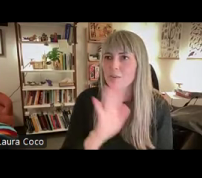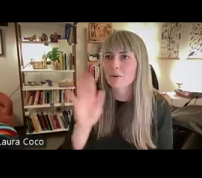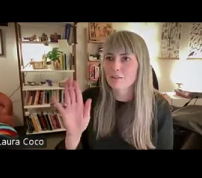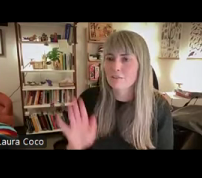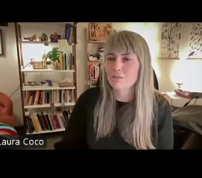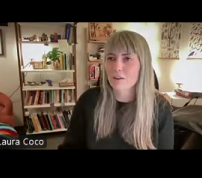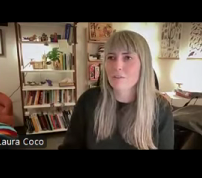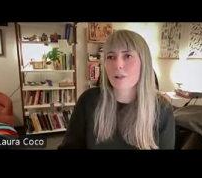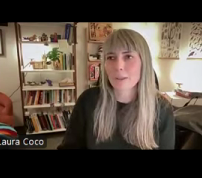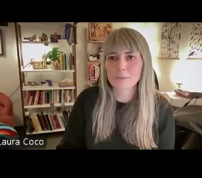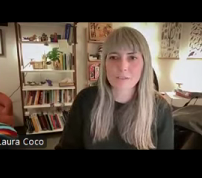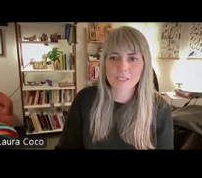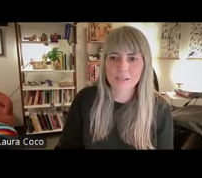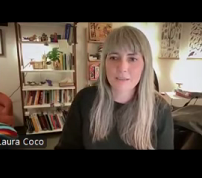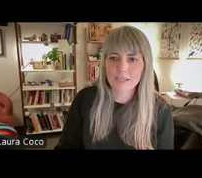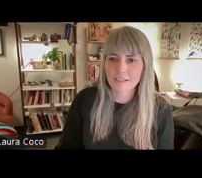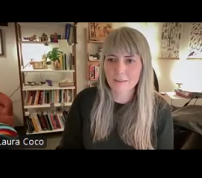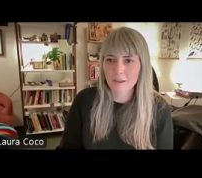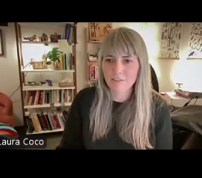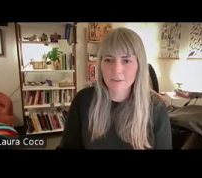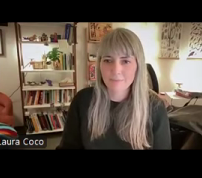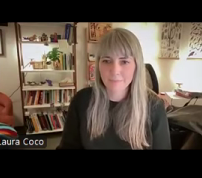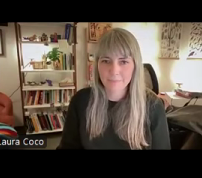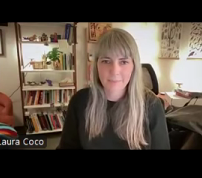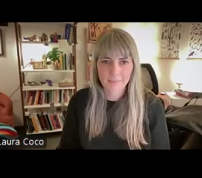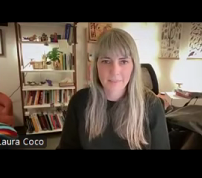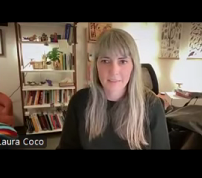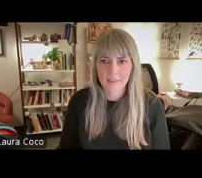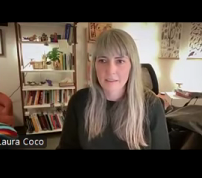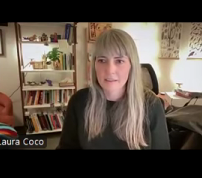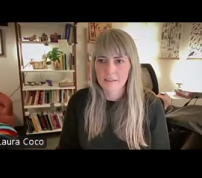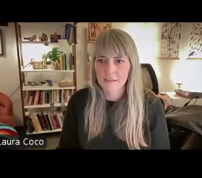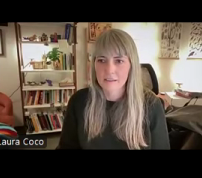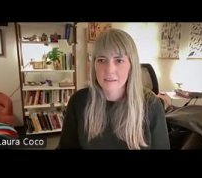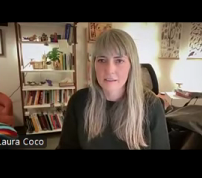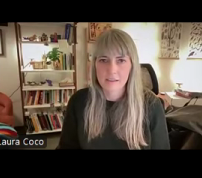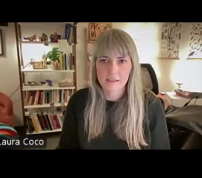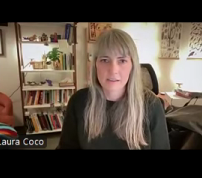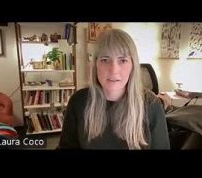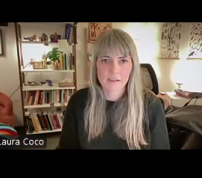tiempo. Y es simplemente un resumen de los servicios de seguimiento al que nosotros ofrecemos.